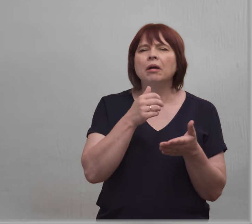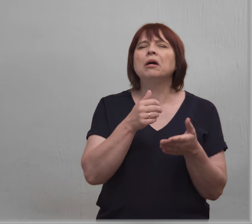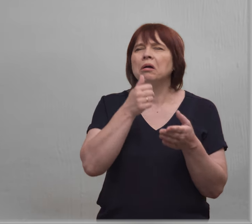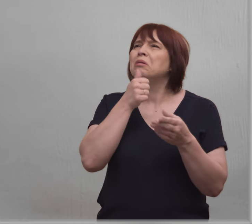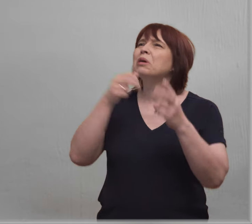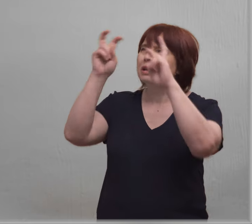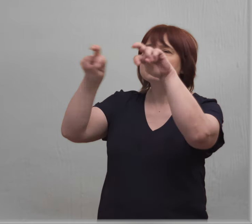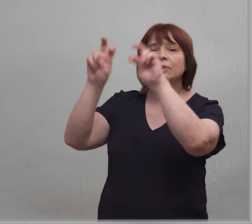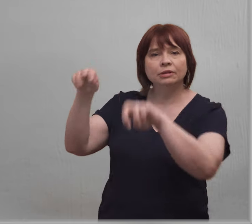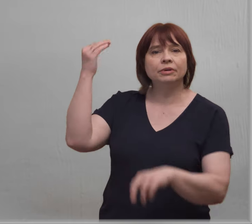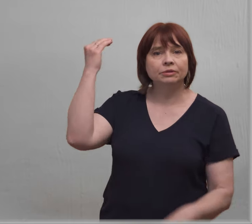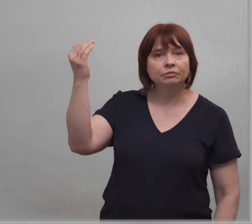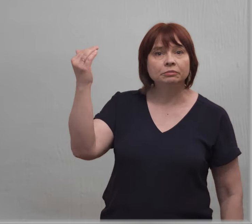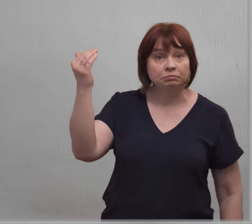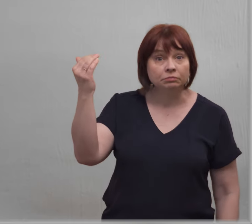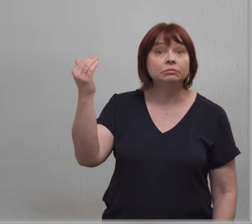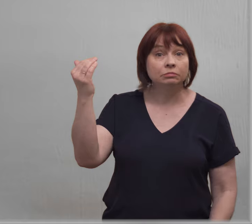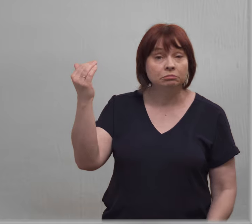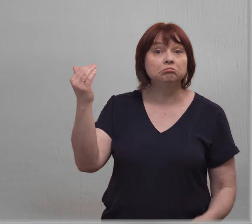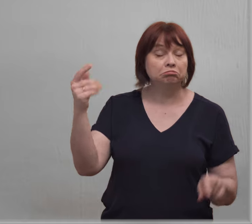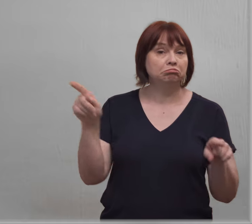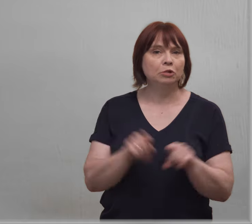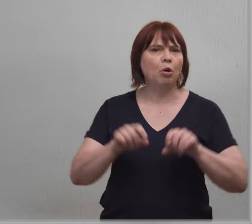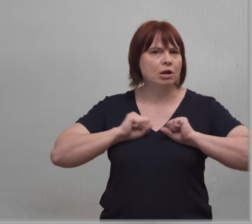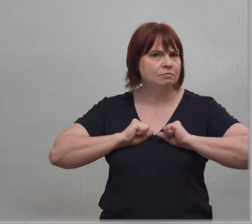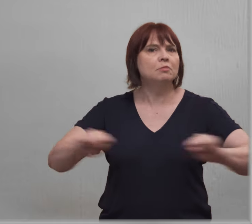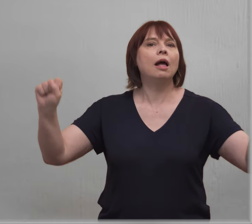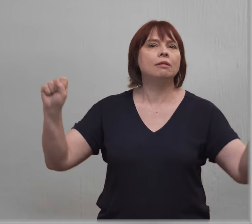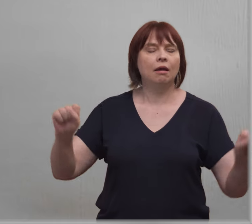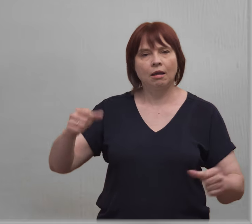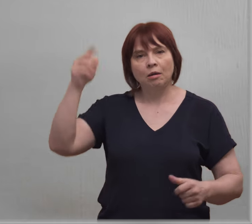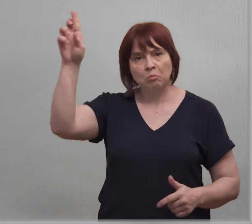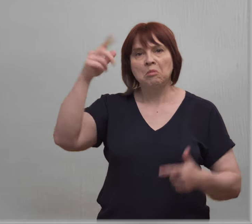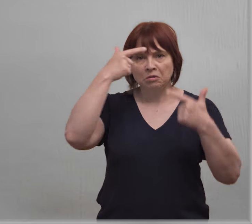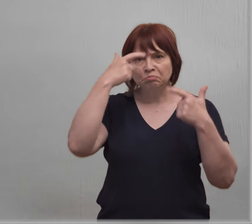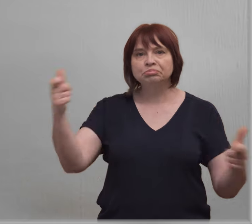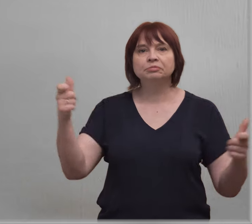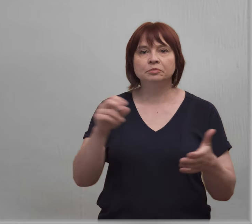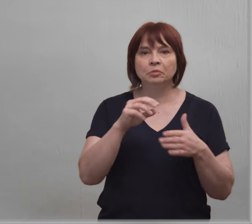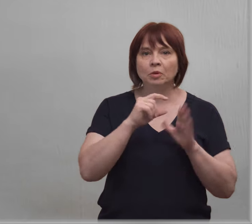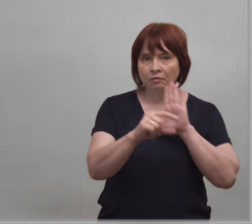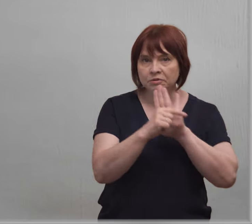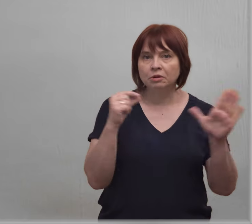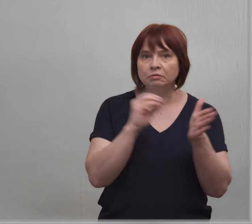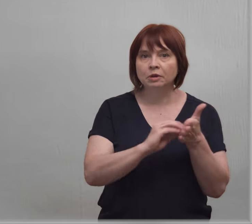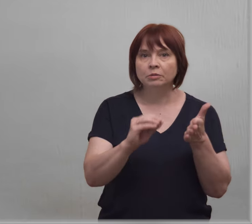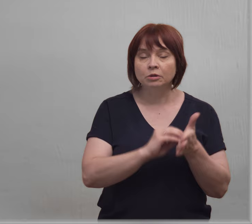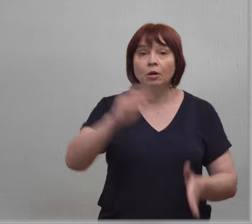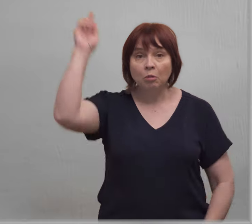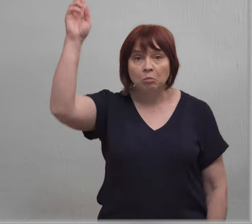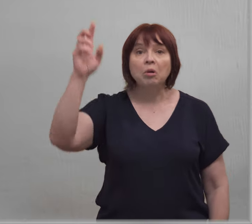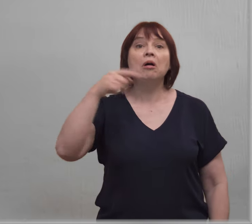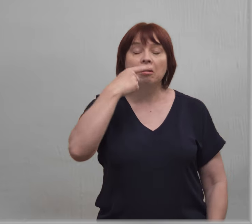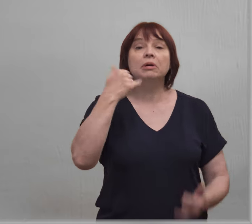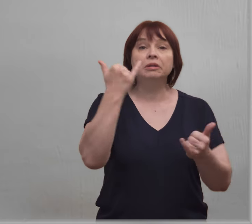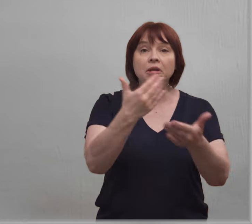«испытывайте меня, говорит Господь». Вот такое дерзкое, такое, можно сказать, дерзновенное место Писания есть, в котором Господь нам